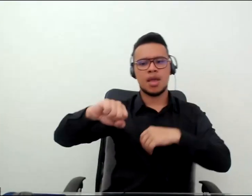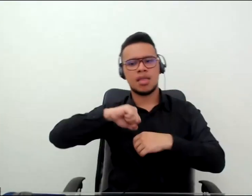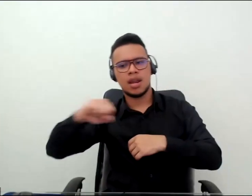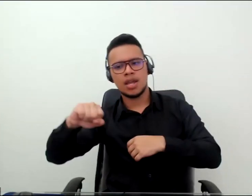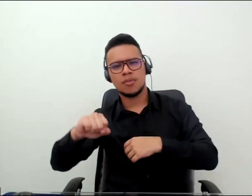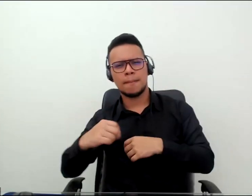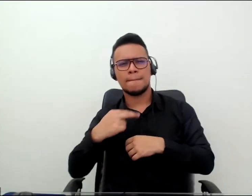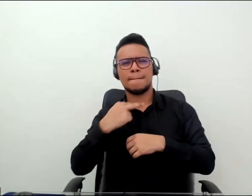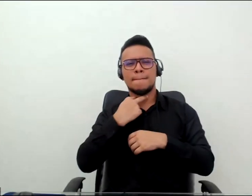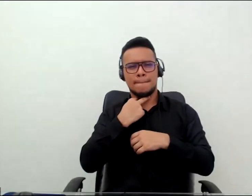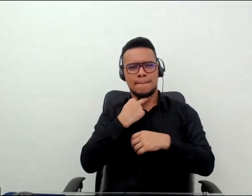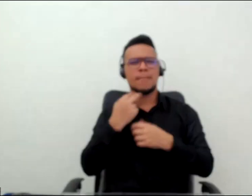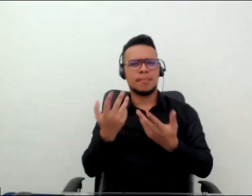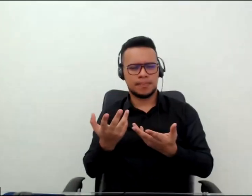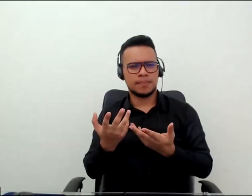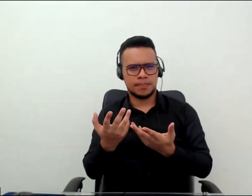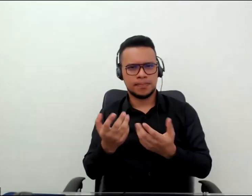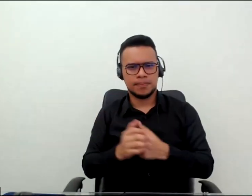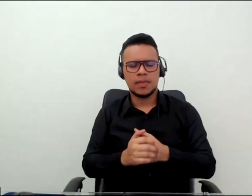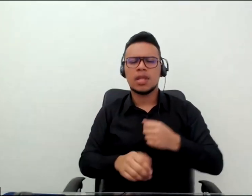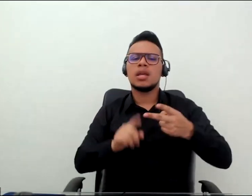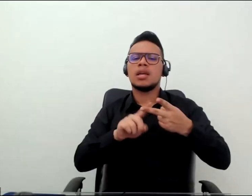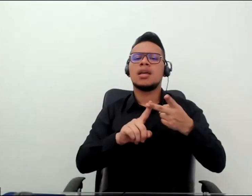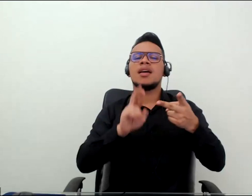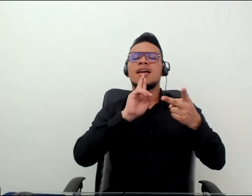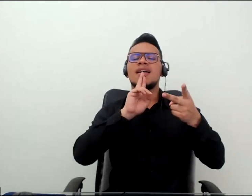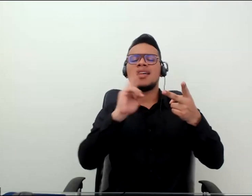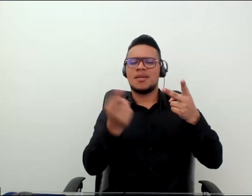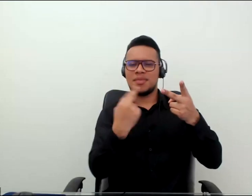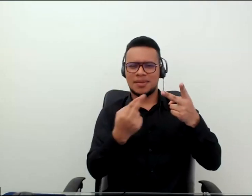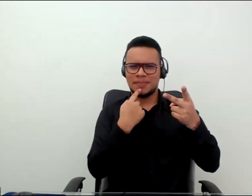contestación a la primera pregunta me repite por favor la segunda